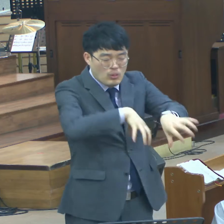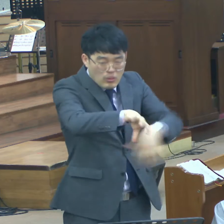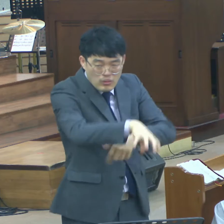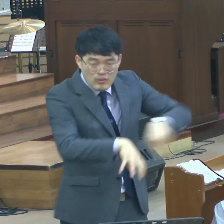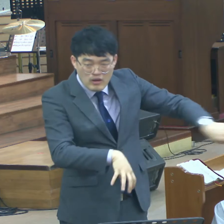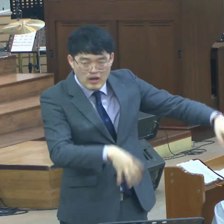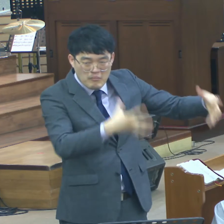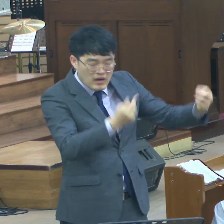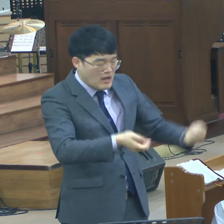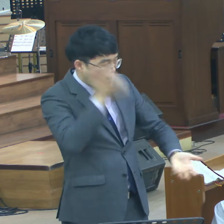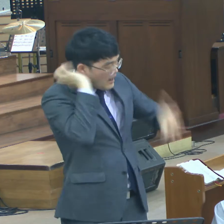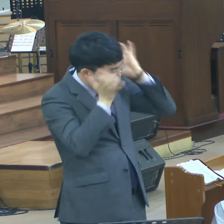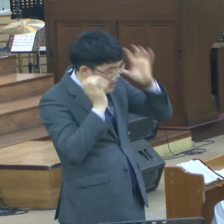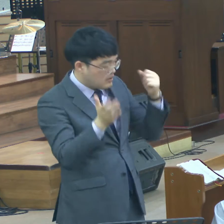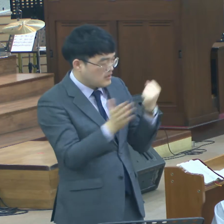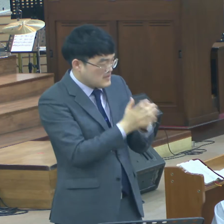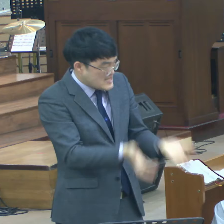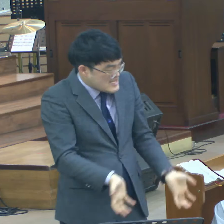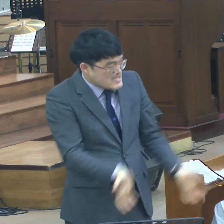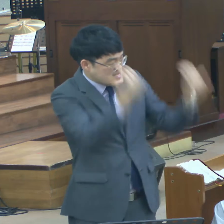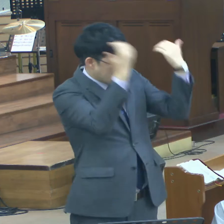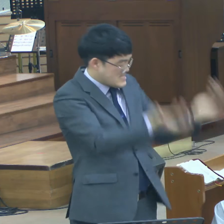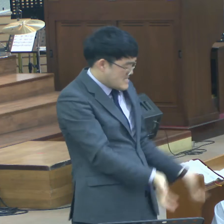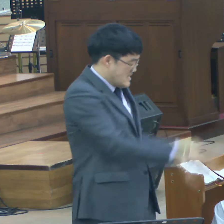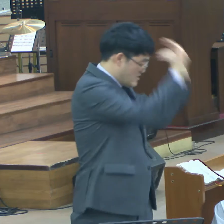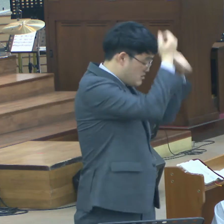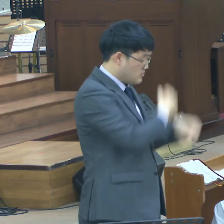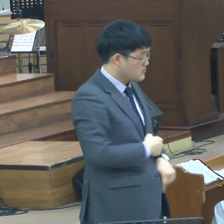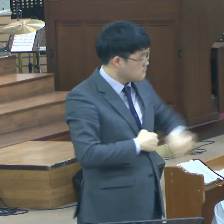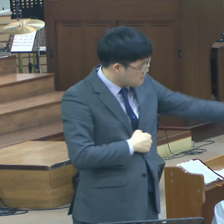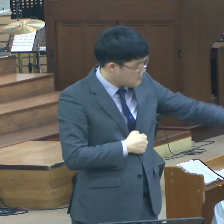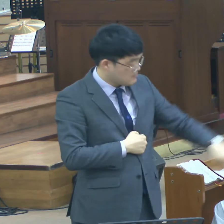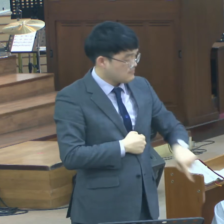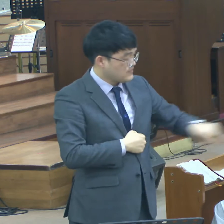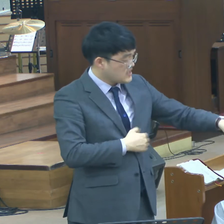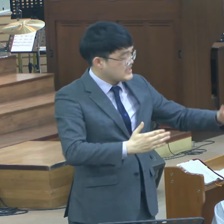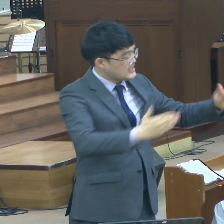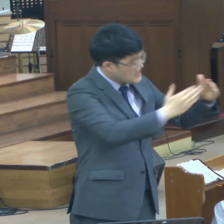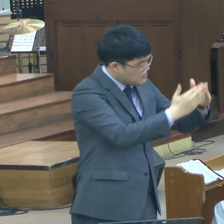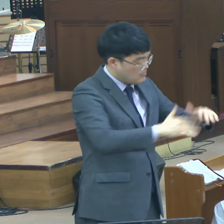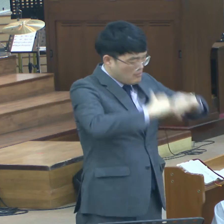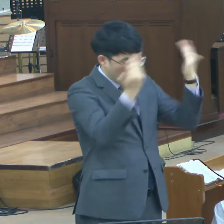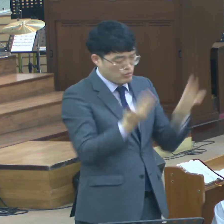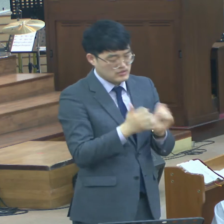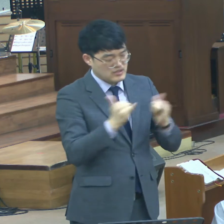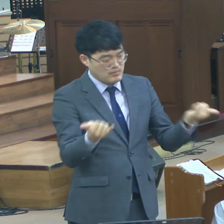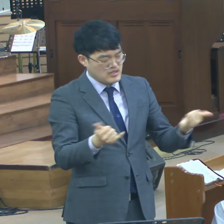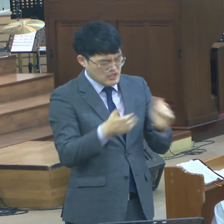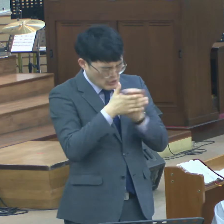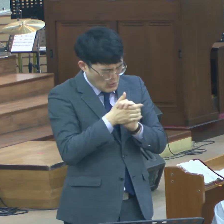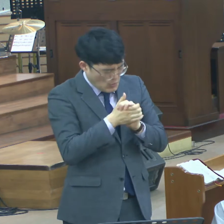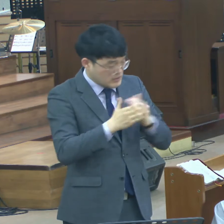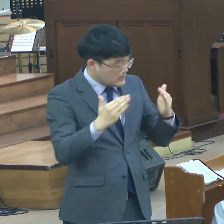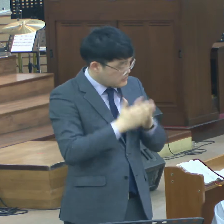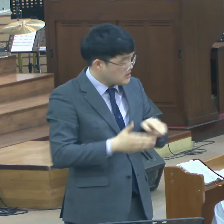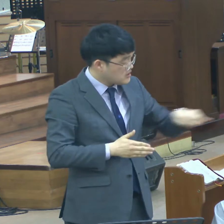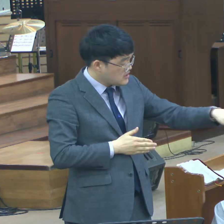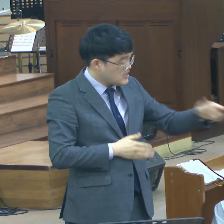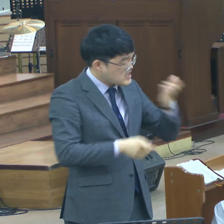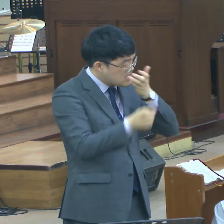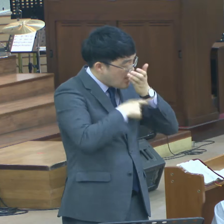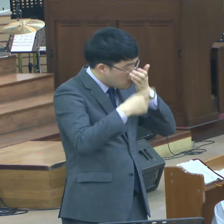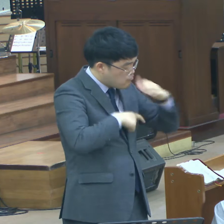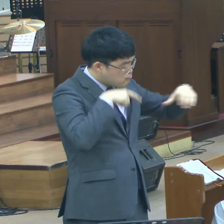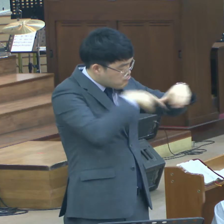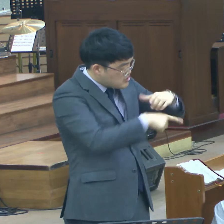말씀을 인용하면서 내 집을 만민이 기도하는 집이라 했는데 너희는 강도의 소굴을 만들었다.